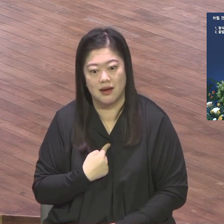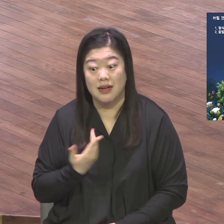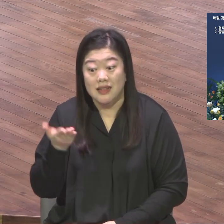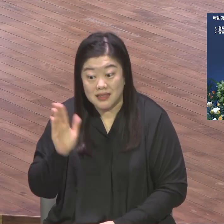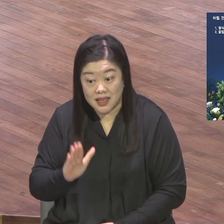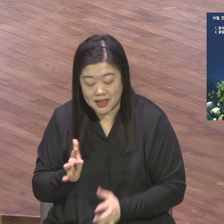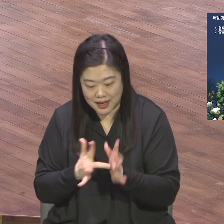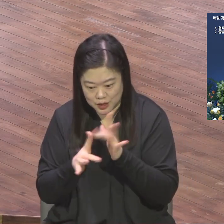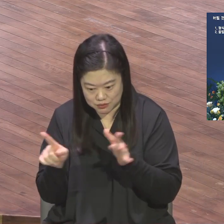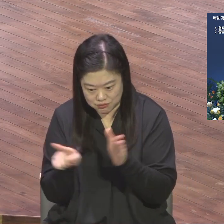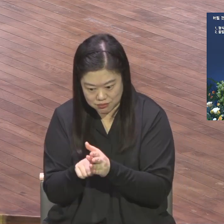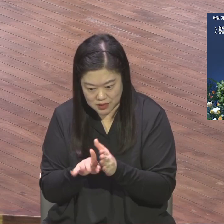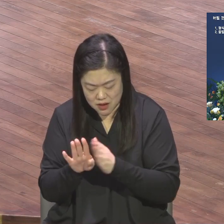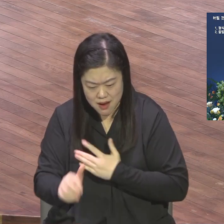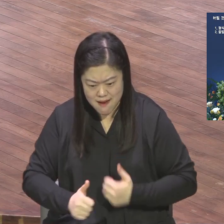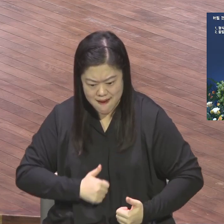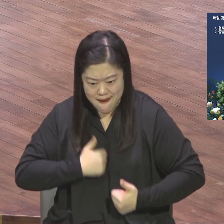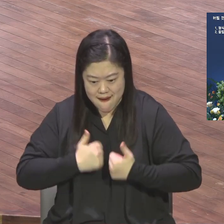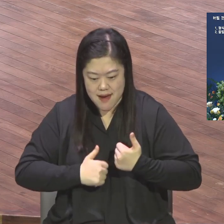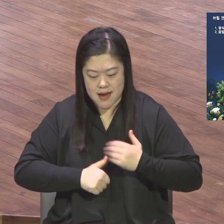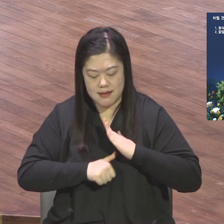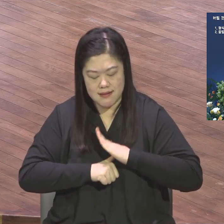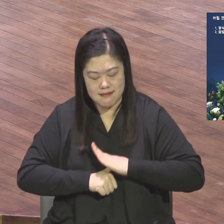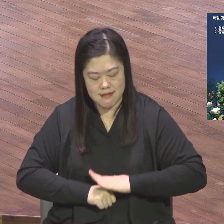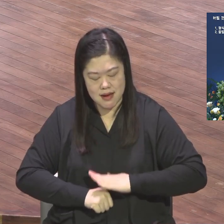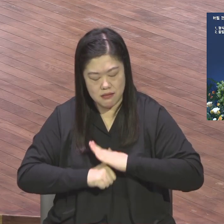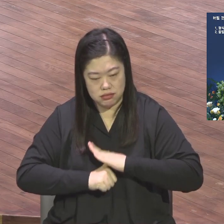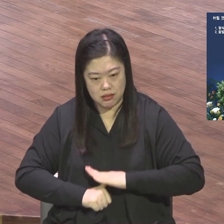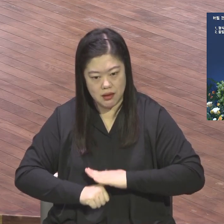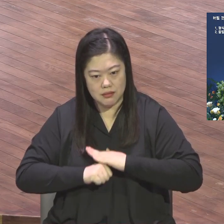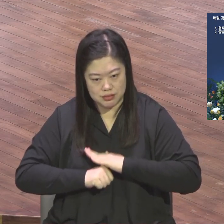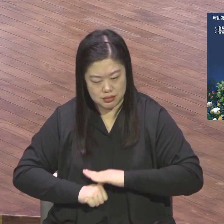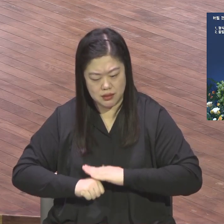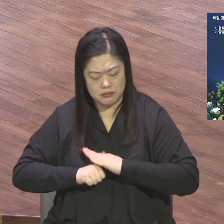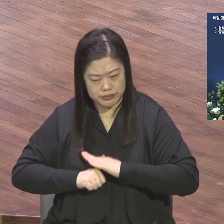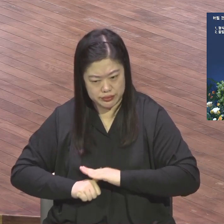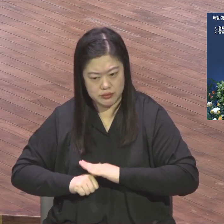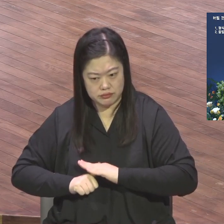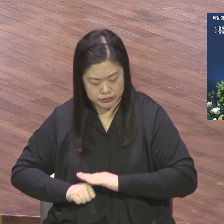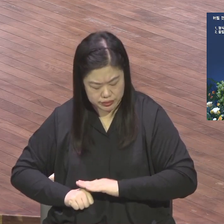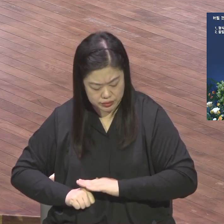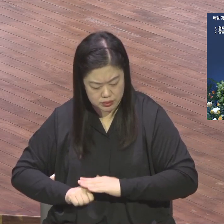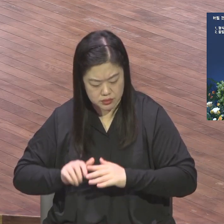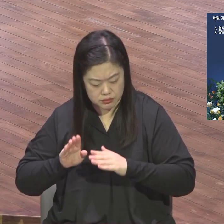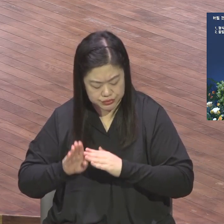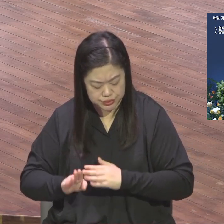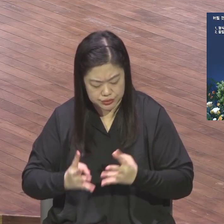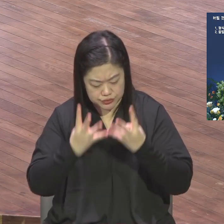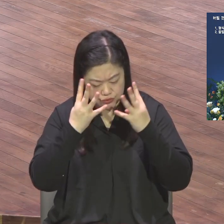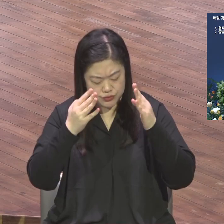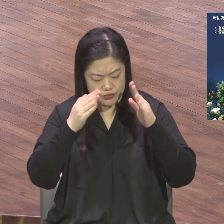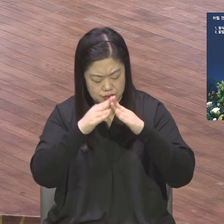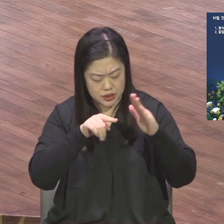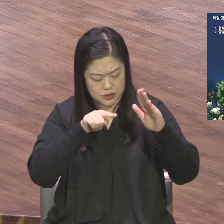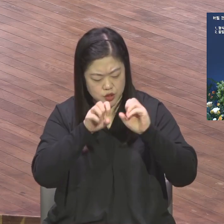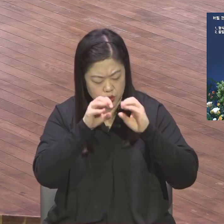예수를 믿으니까 그런 현장을 만들지 않았어. 그런 사람이 내 앞에 안